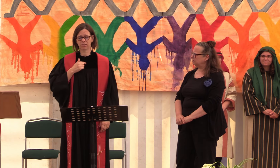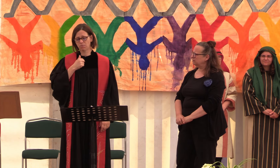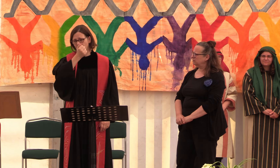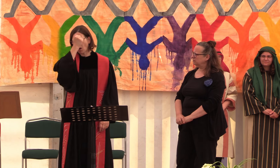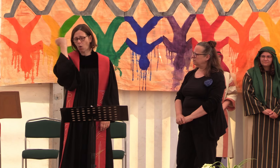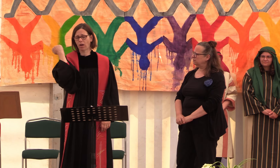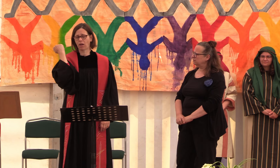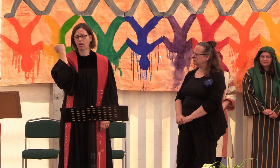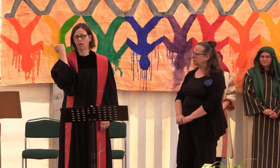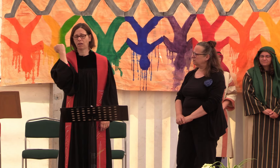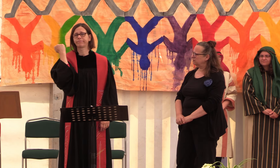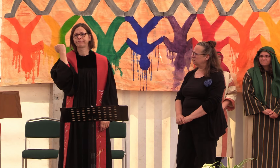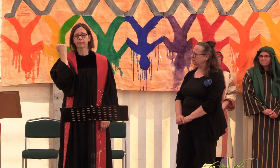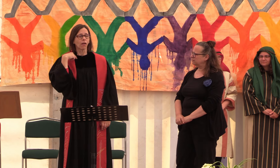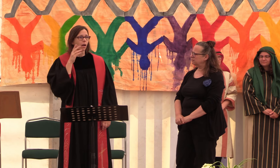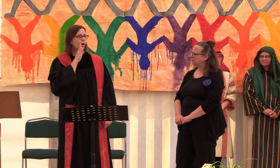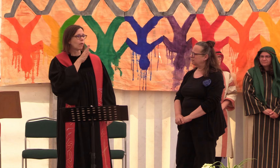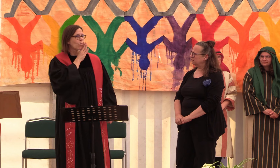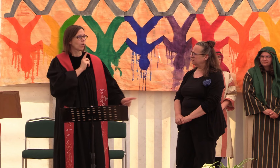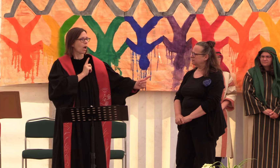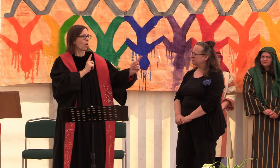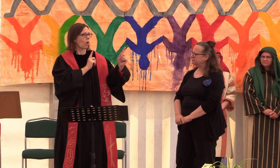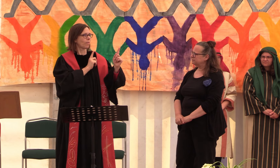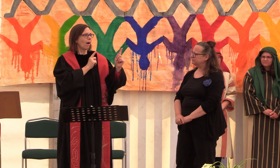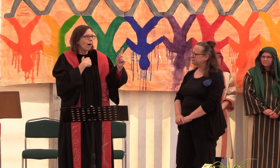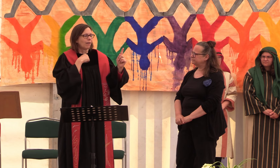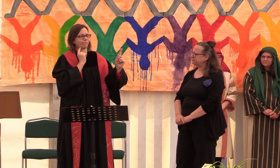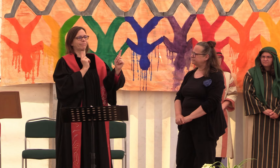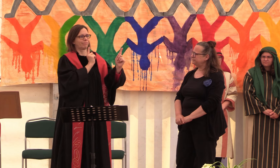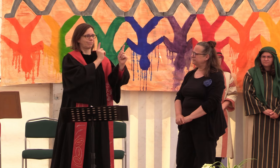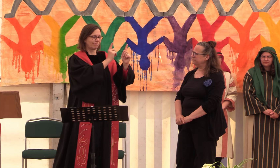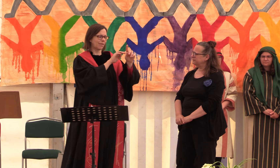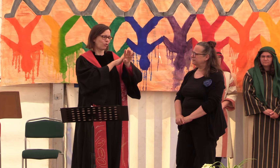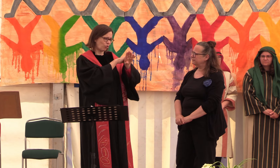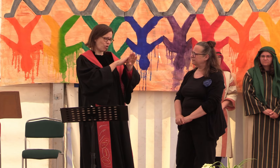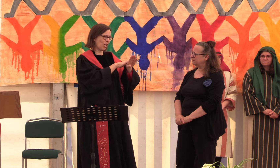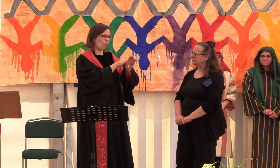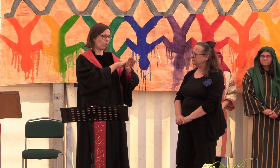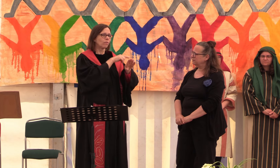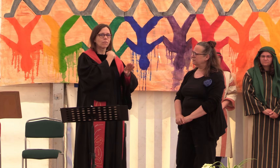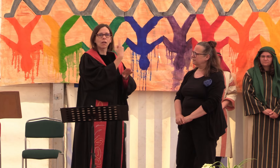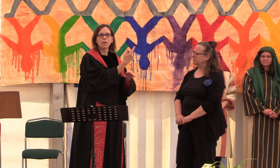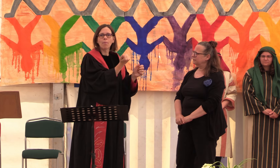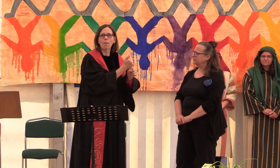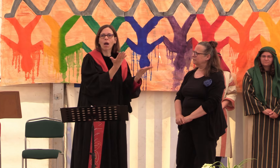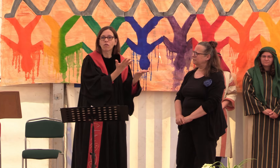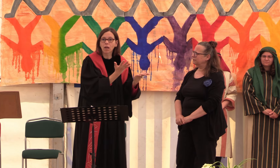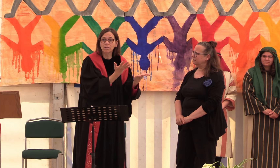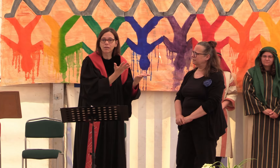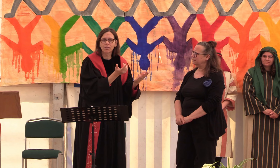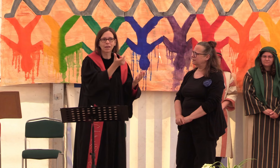und dann denke ich nach und schäme mich. Und meine Mutter kommt wieder und ich sage zu